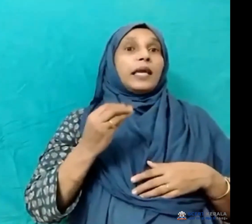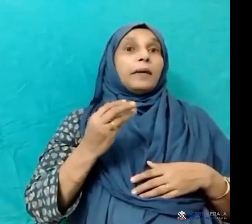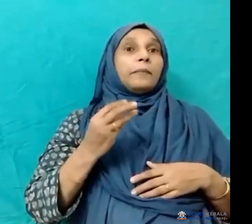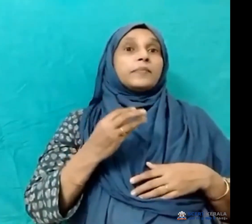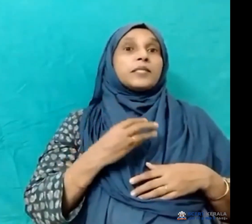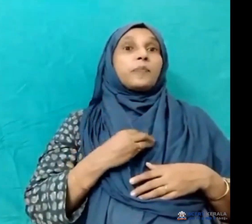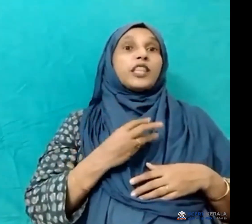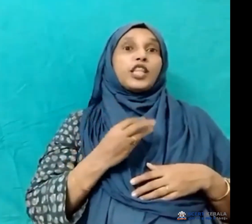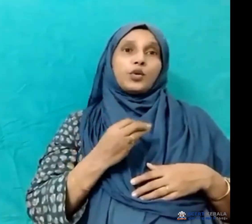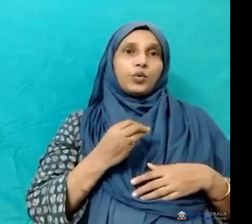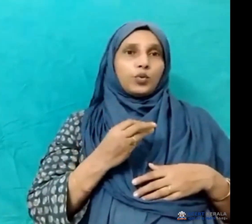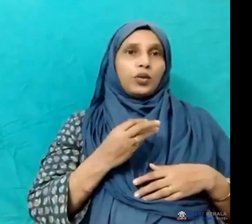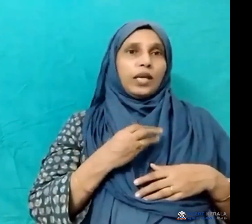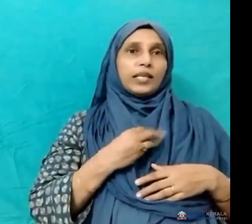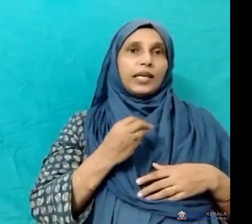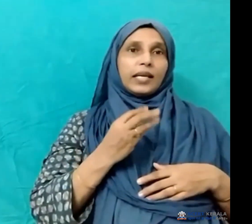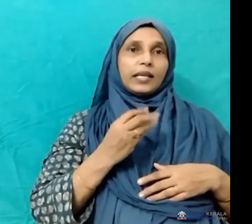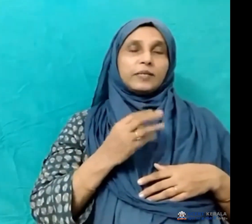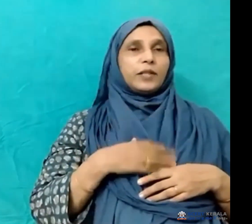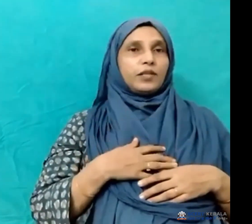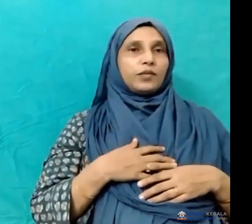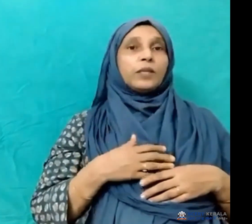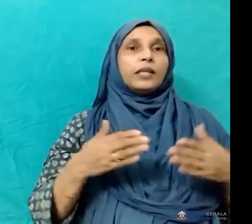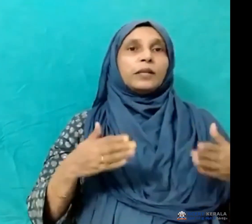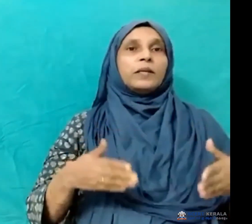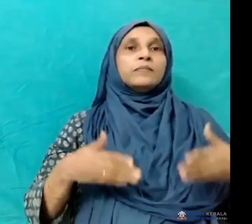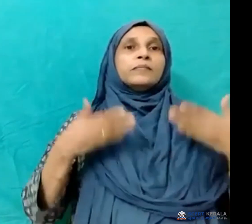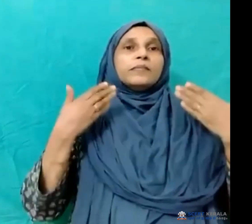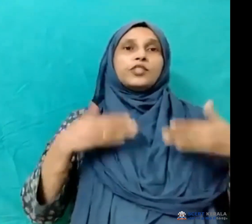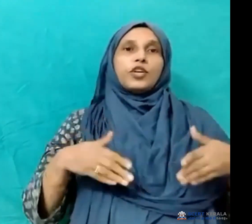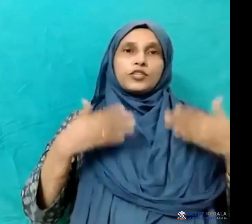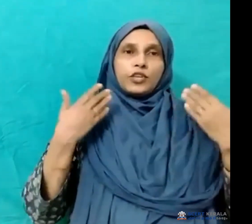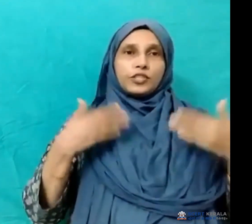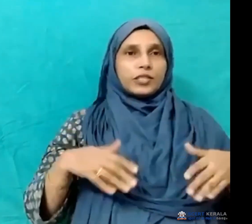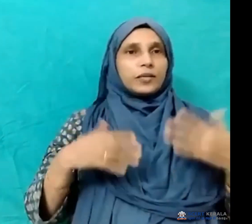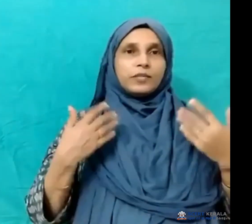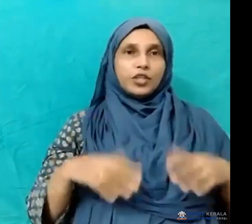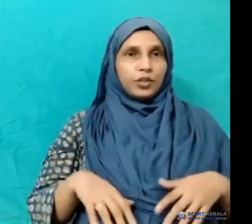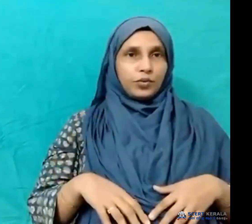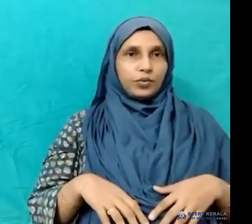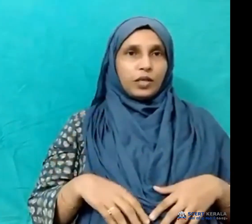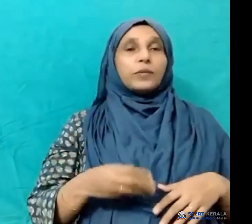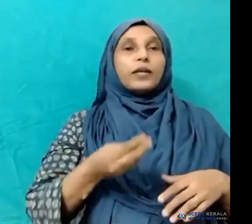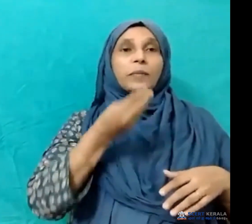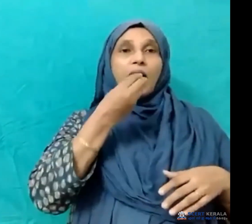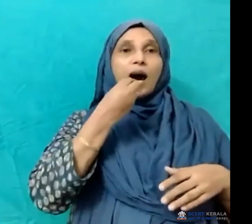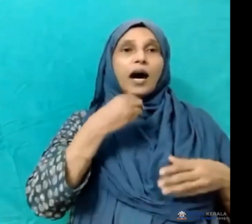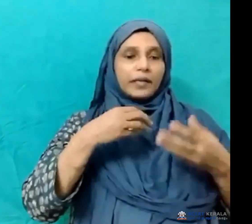ഹൃദയം സ്പന്ദിക്കും, ഹൃദയം ഇങ്ങനെ സ്പന്ദിക്കും. അതുപോലെ നമ്മൾ ശ്വാസോച്ഛ്വാസം ചെയ്യും. അതുപോലെ നമ്മൾ ആഹാരങ്ങൾ,